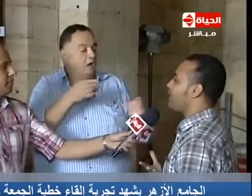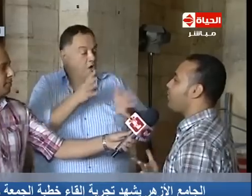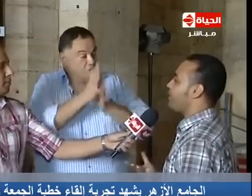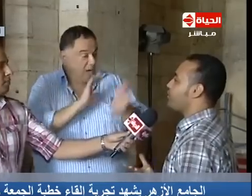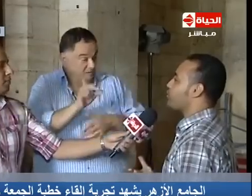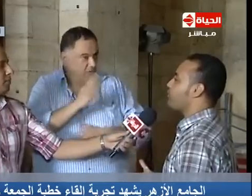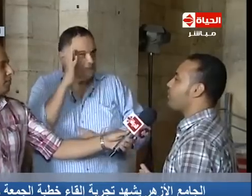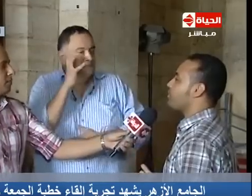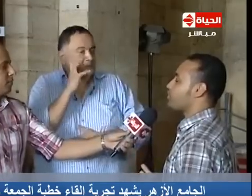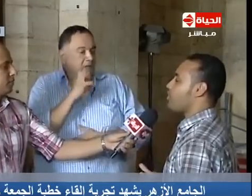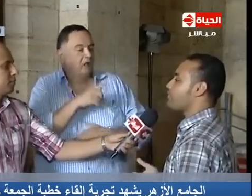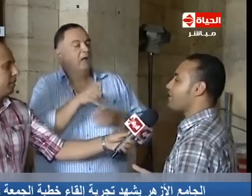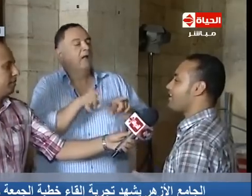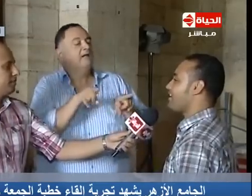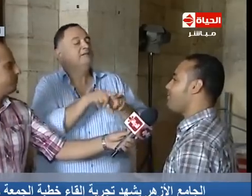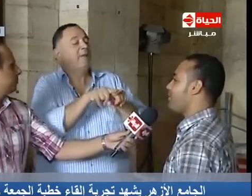هو يشوف لغه الاشاره في داخل جامع الازهر.